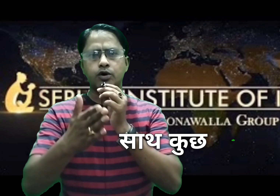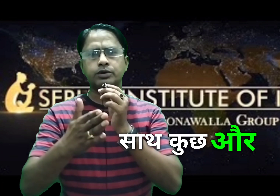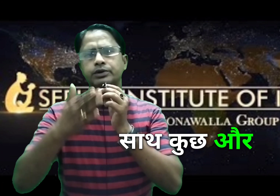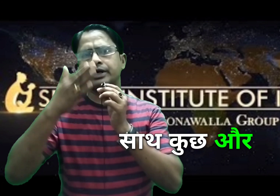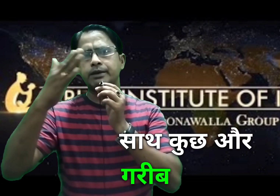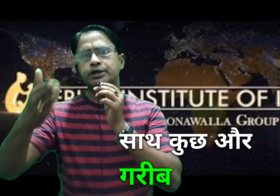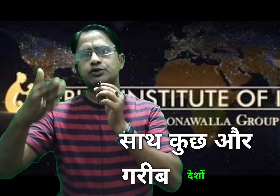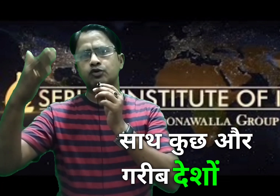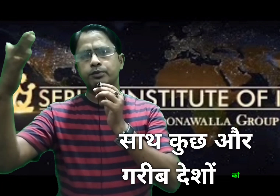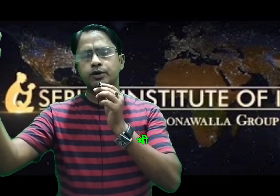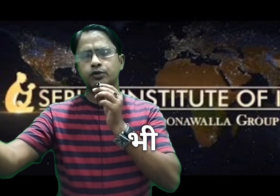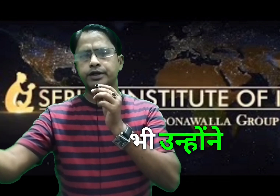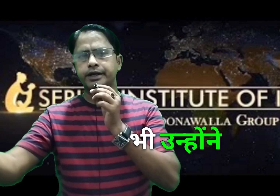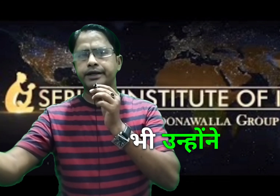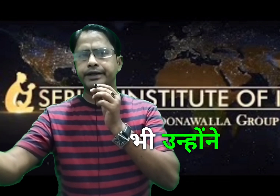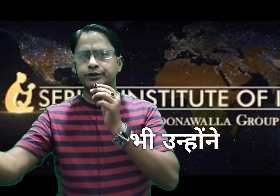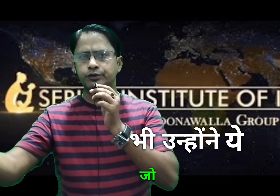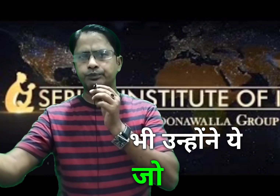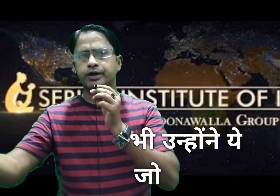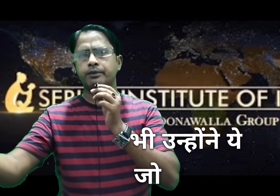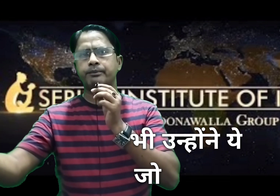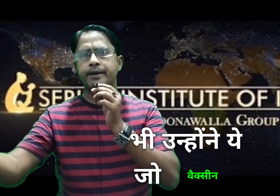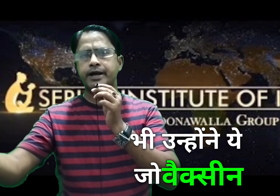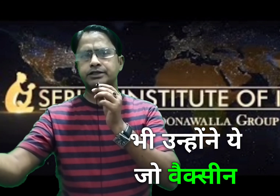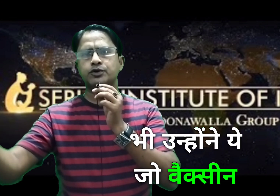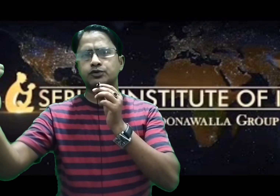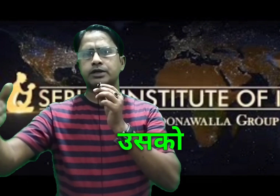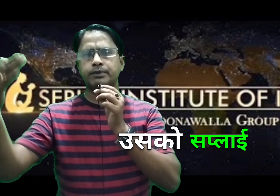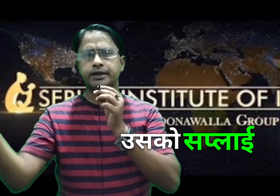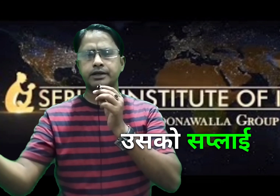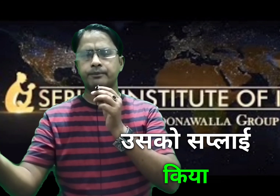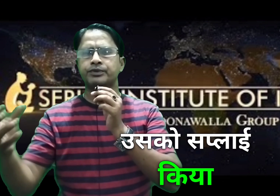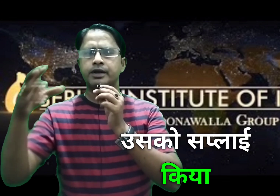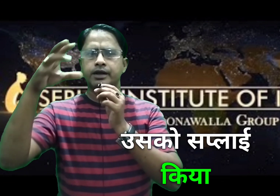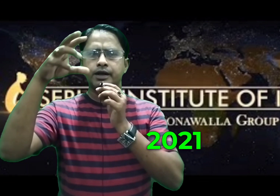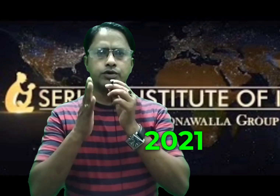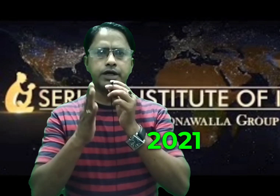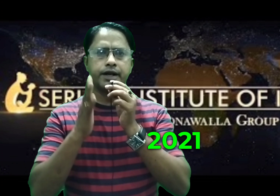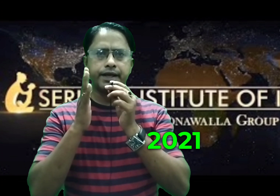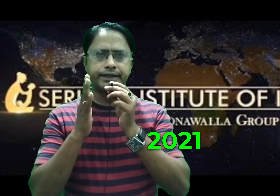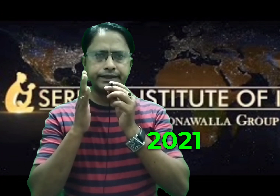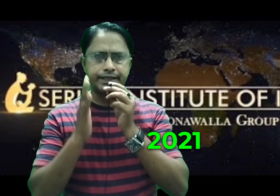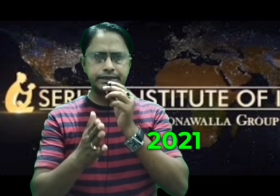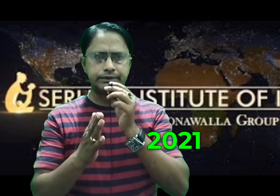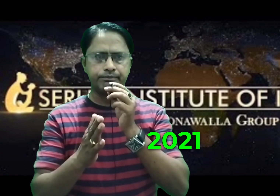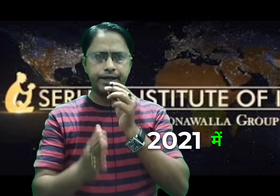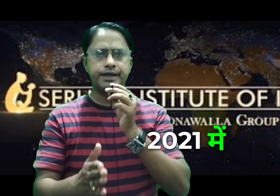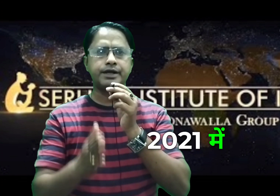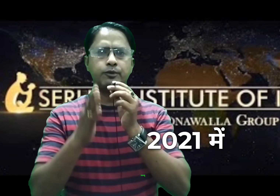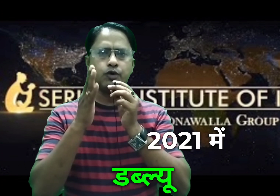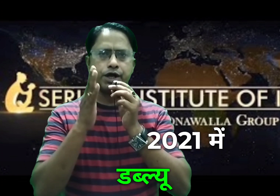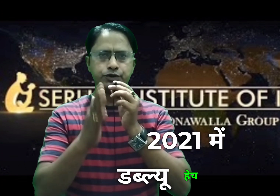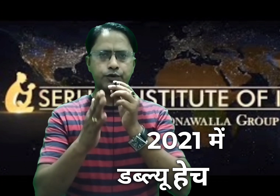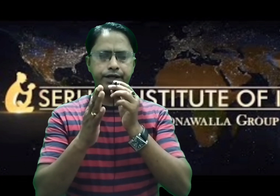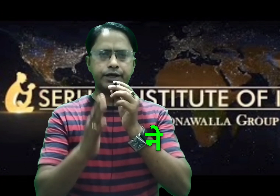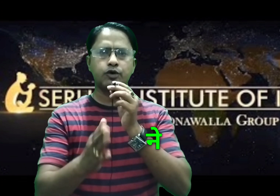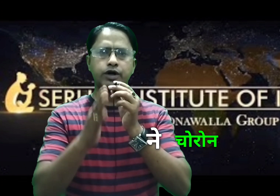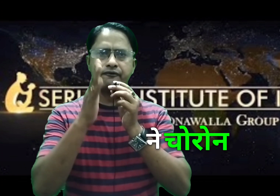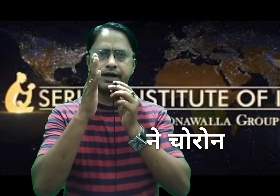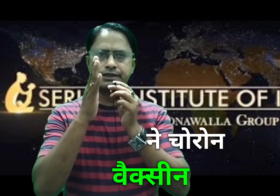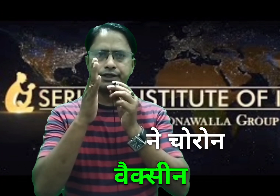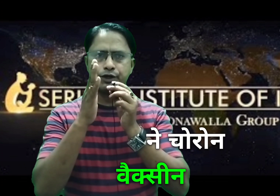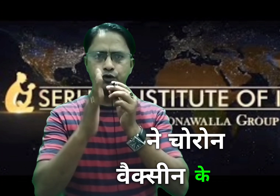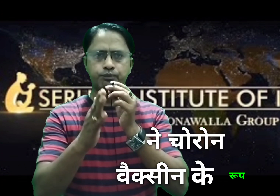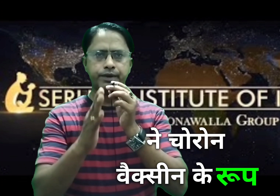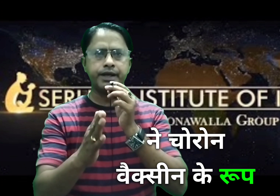कुछ और करीब देशों को भी उन्होंने ये जो वैक्सीन है उसको सप्लाई किया। 2021 में WHO ने